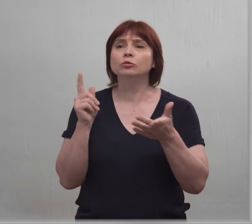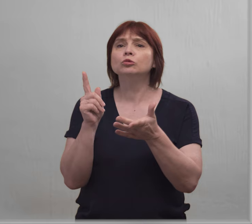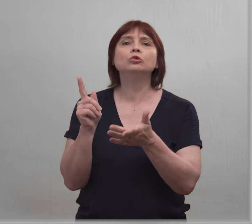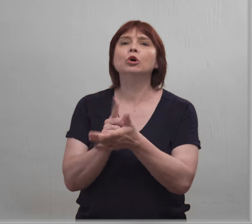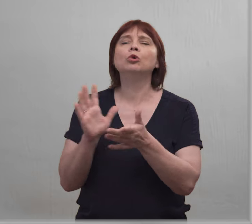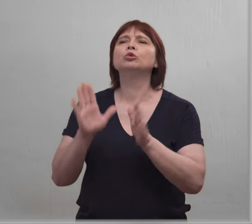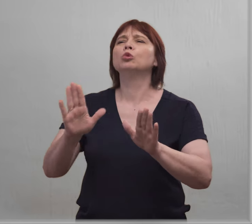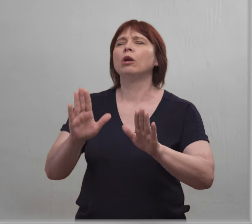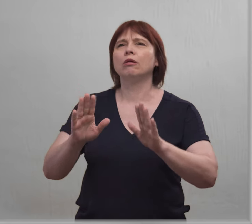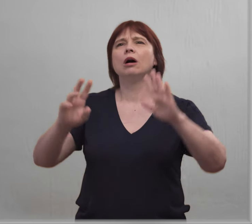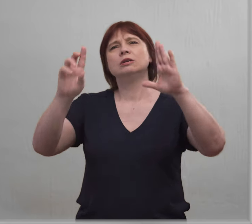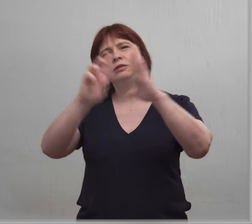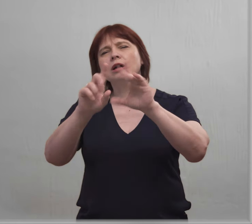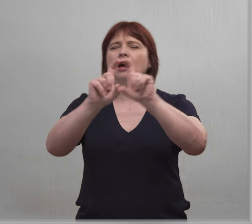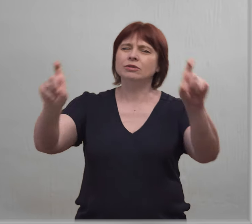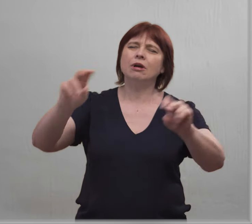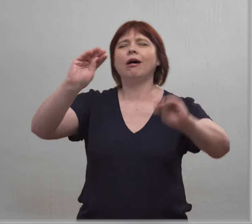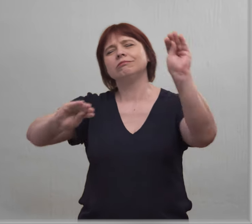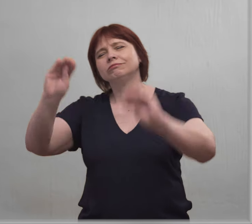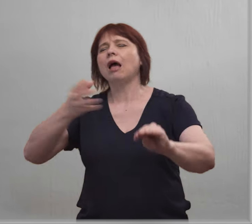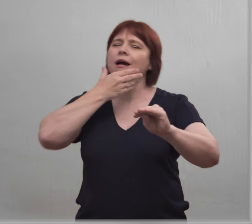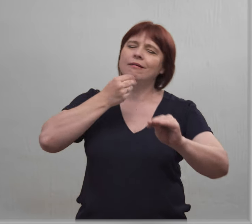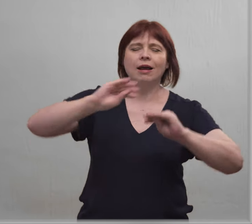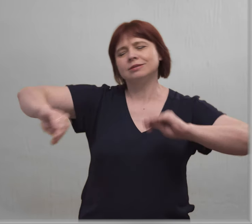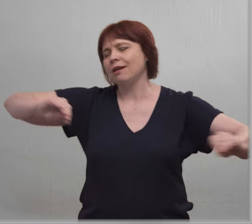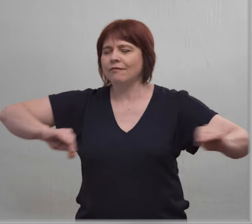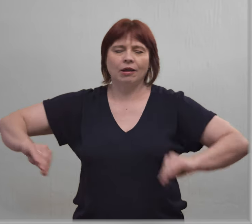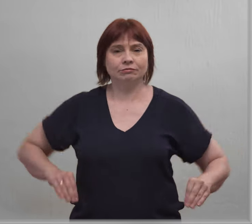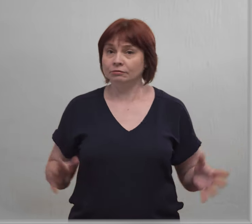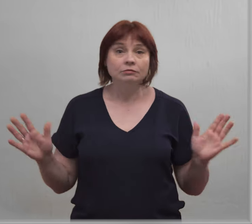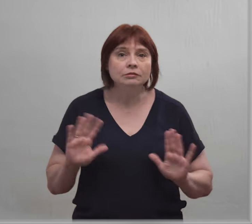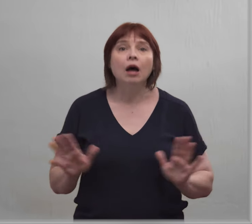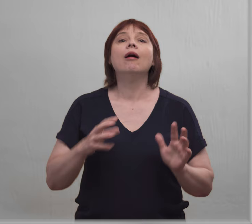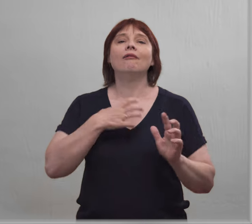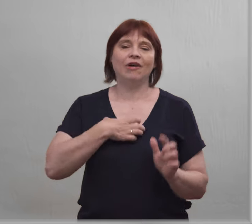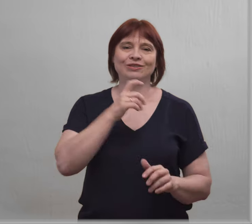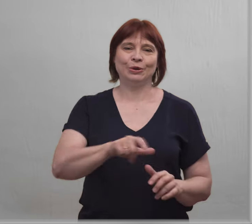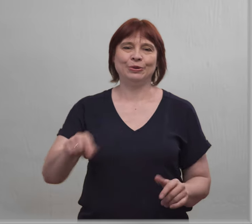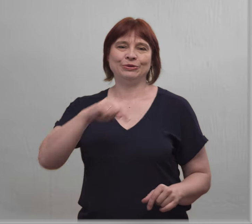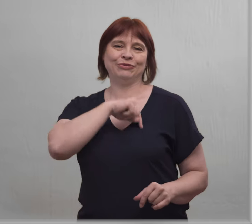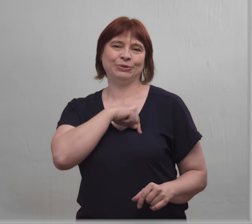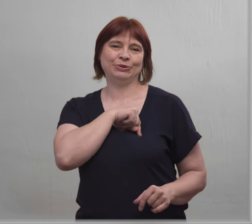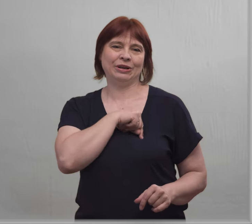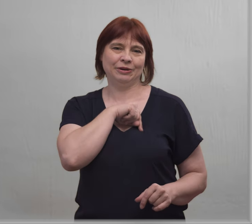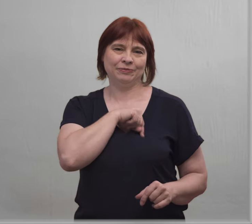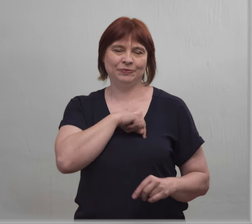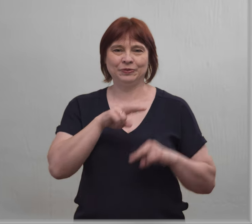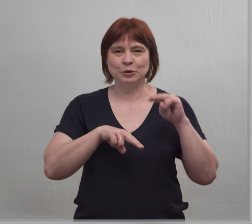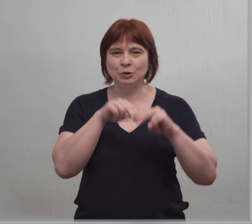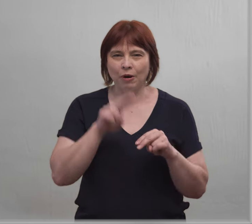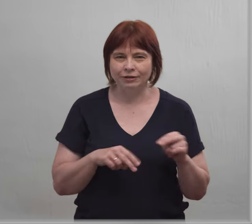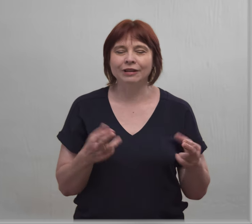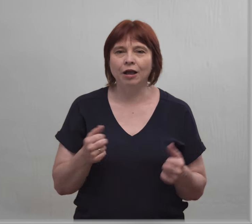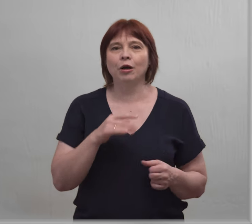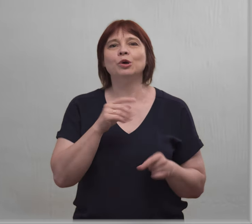церкви, облагораживать все вокруг, но строить. Такой богатый русский язык, когда говоришь, будем тебя строить, люди вспоминают, что сейчас будут его по